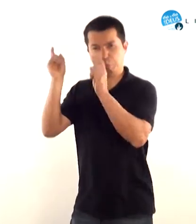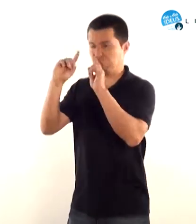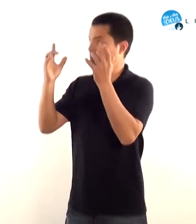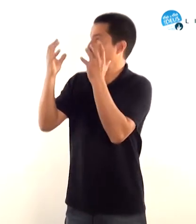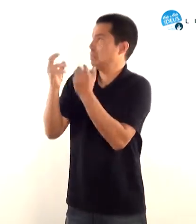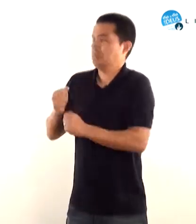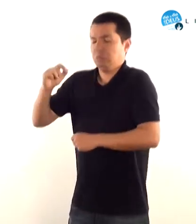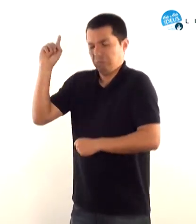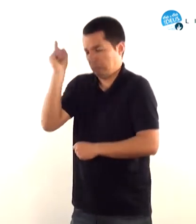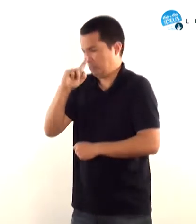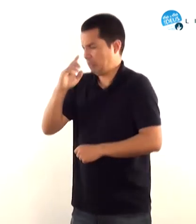Ló.